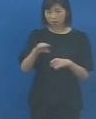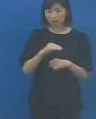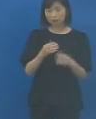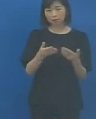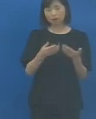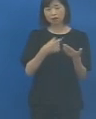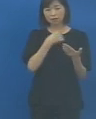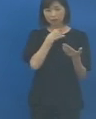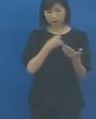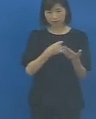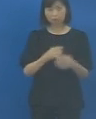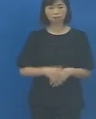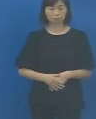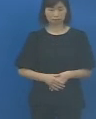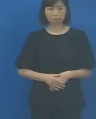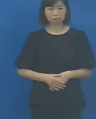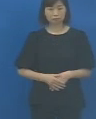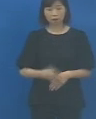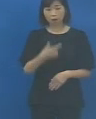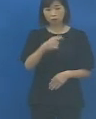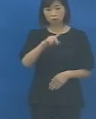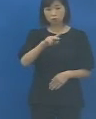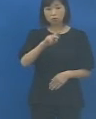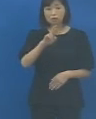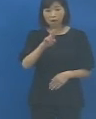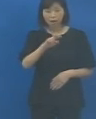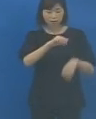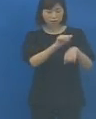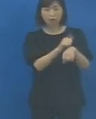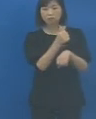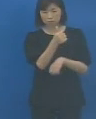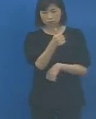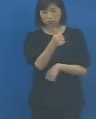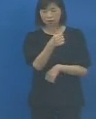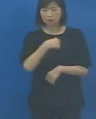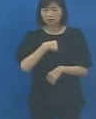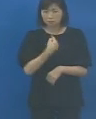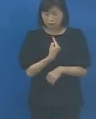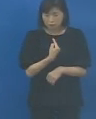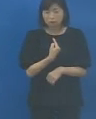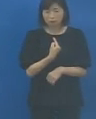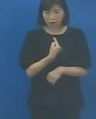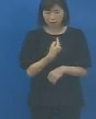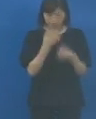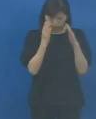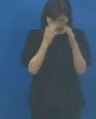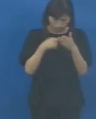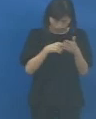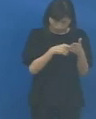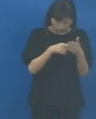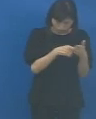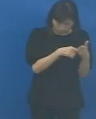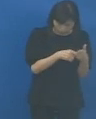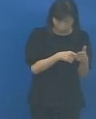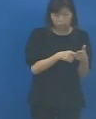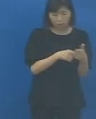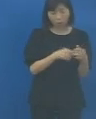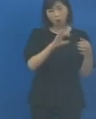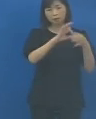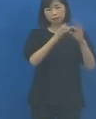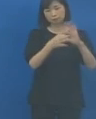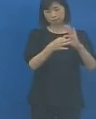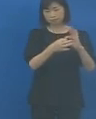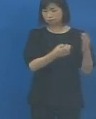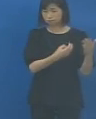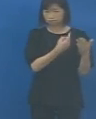。武良選手、ご自身は、相当苦労してこのオリンピックの切符をつかみました。なかな